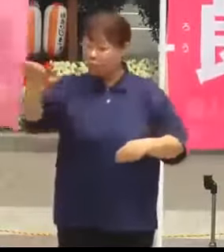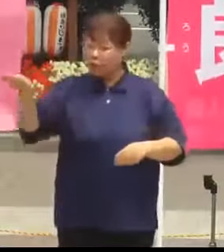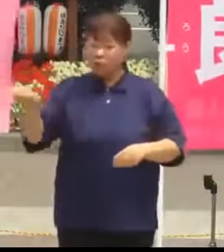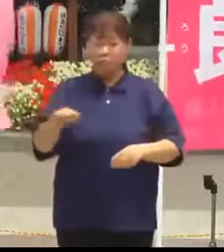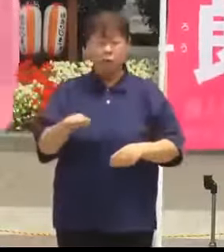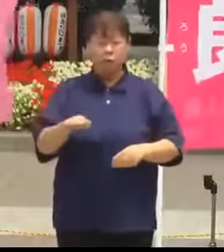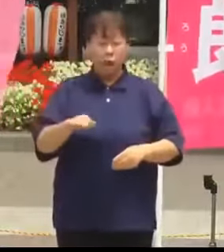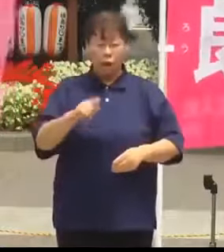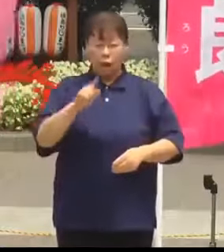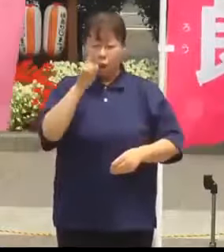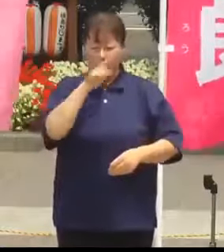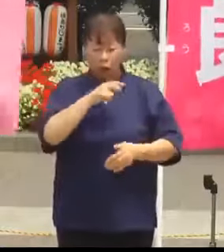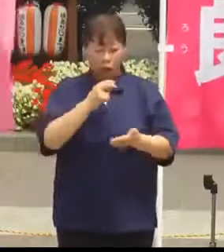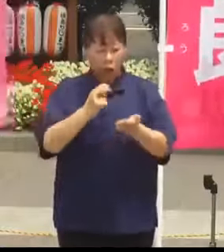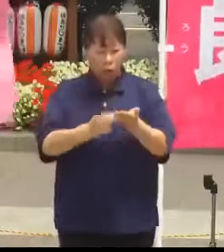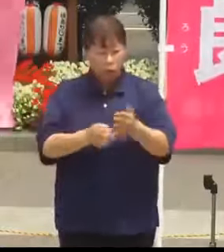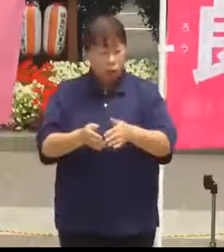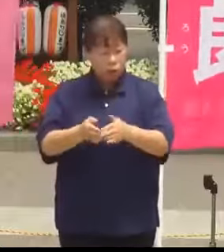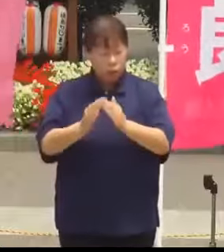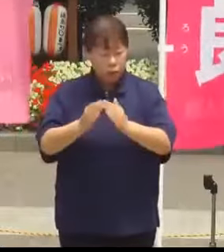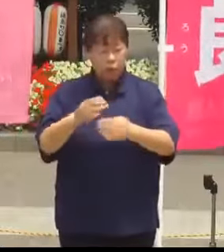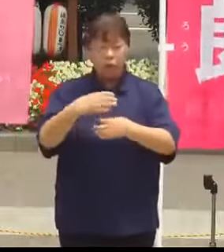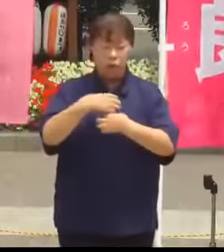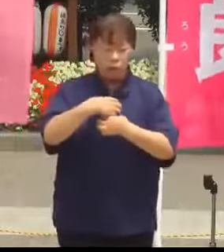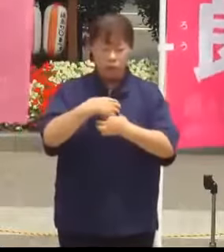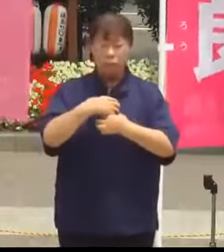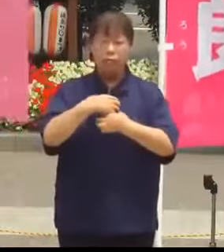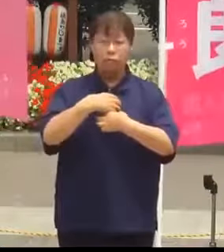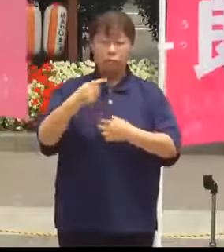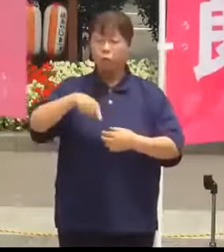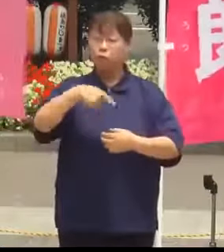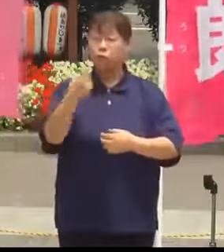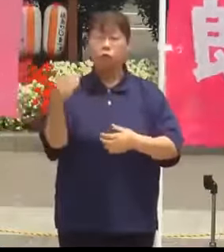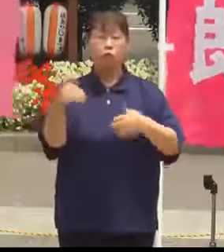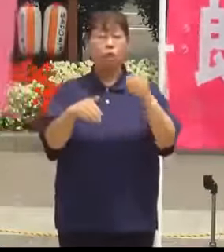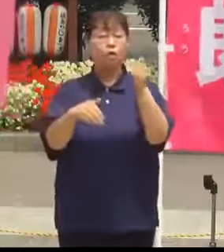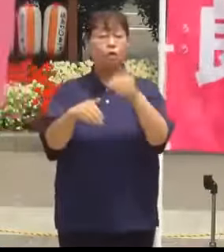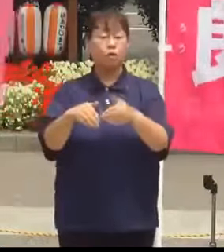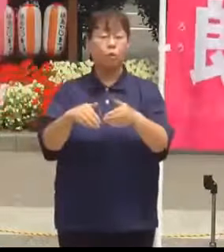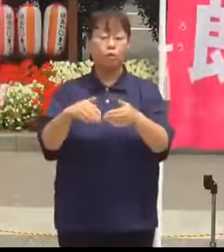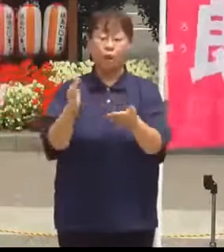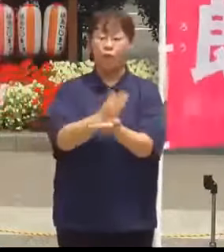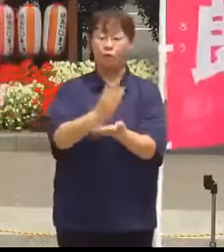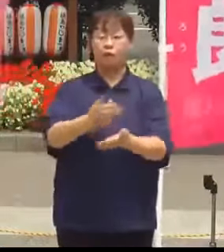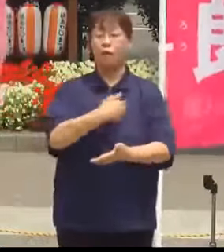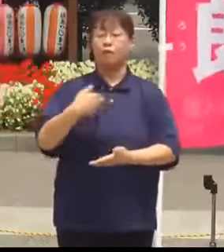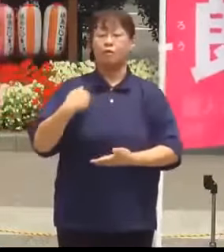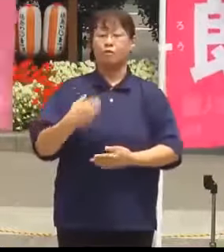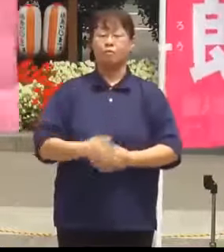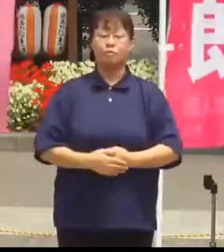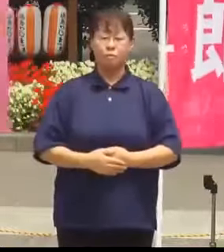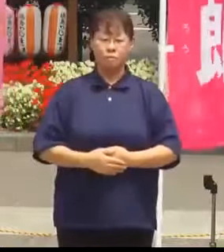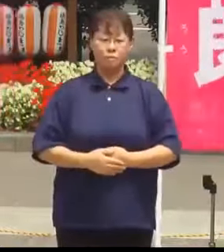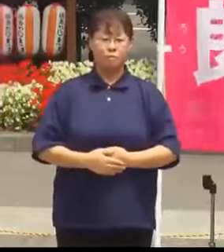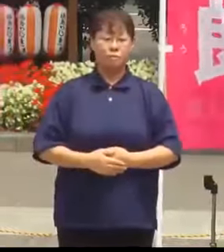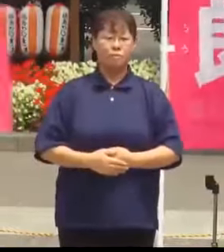ない法律通ろうとしてるんだなってことを認識した場合に次の選挙で審判暮らせるじゃないですか